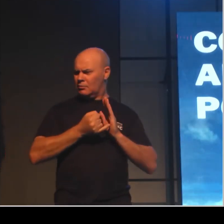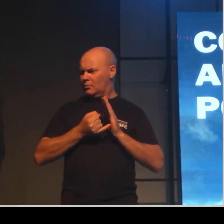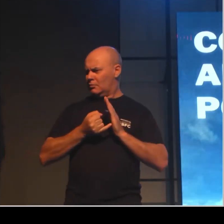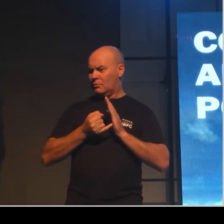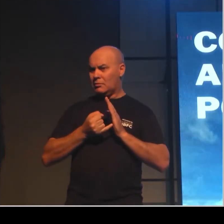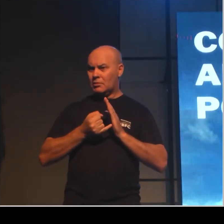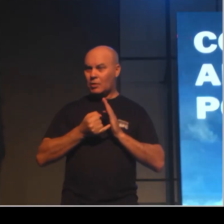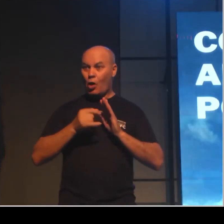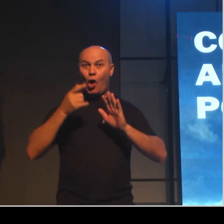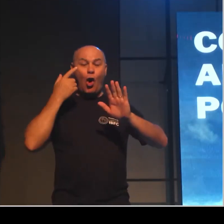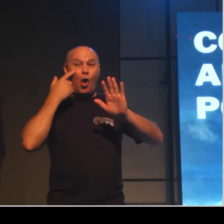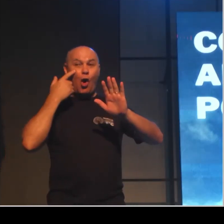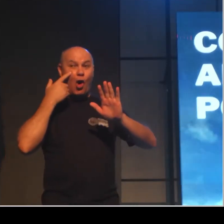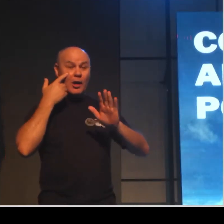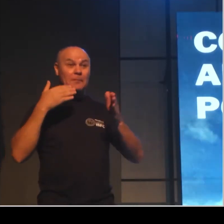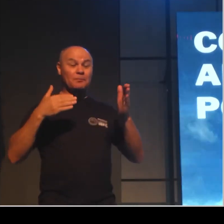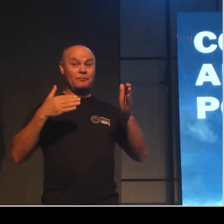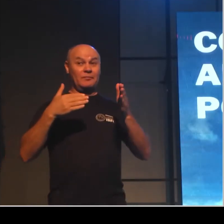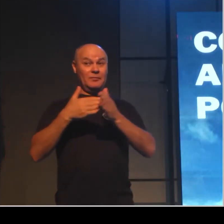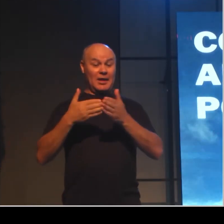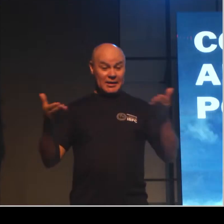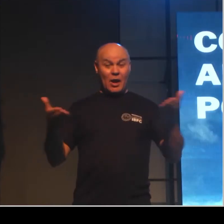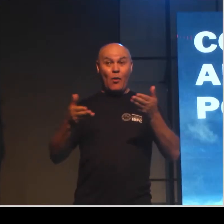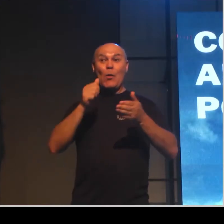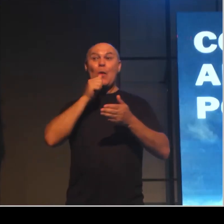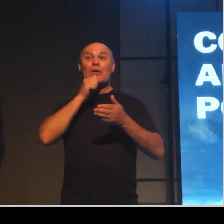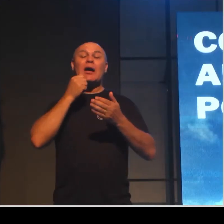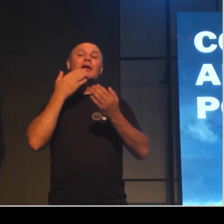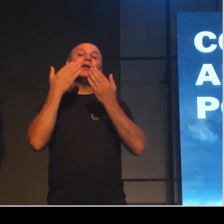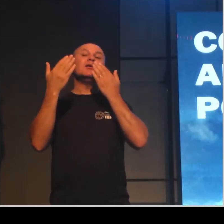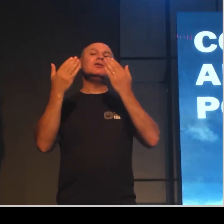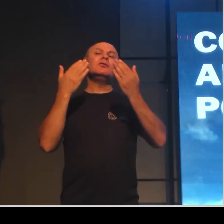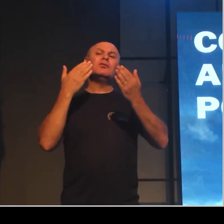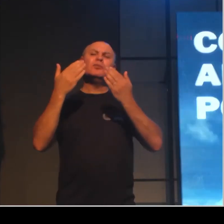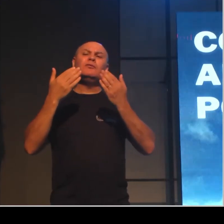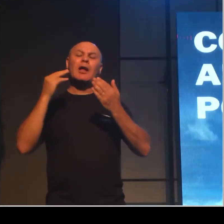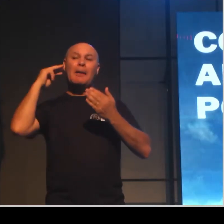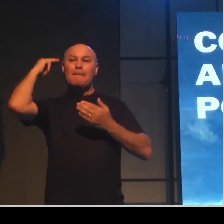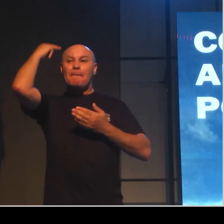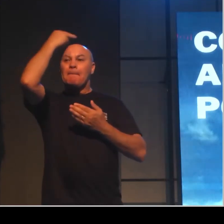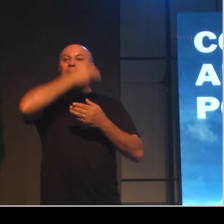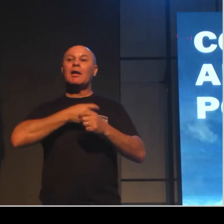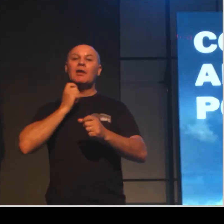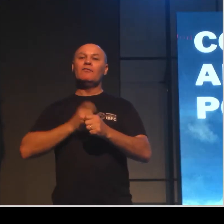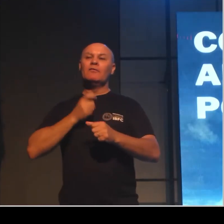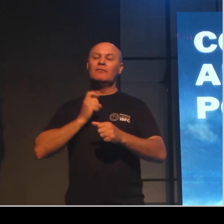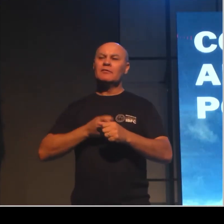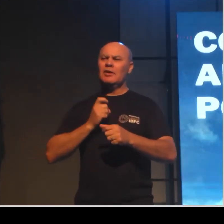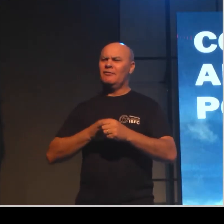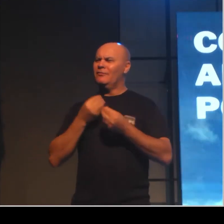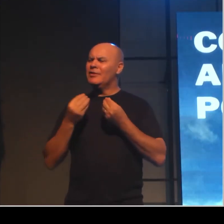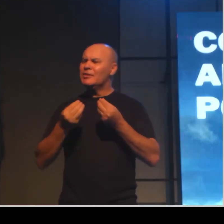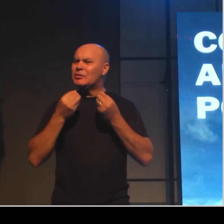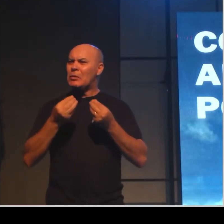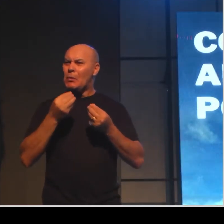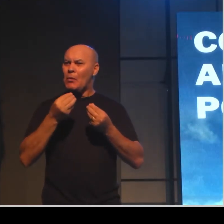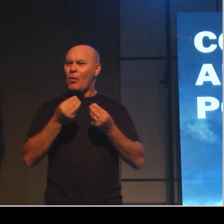um dos assuntos mais, vamos dizer assim, desacreditados no